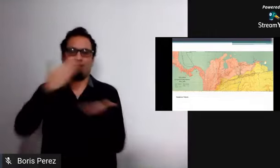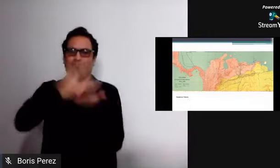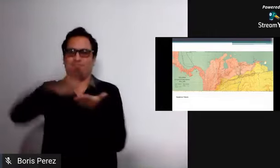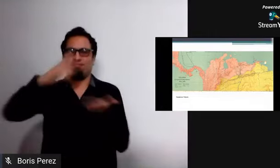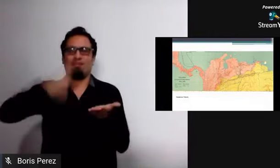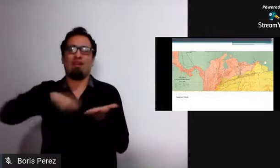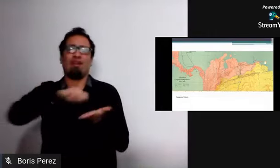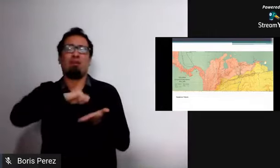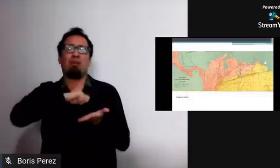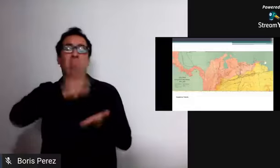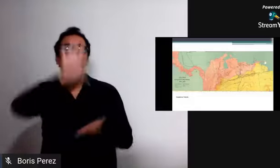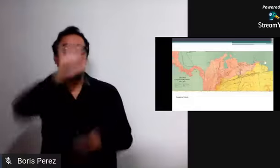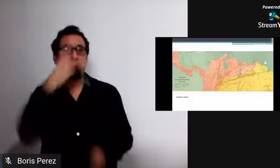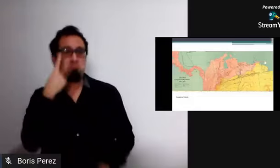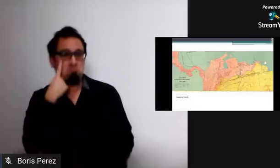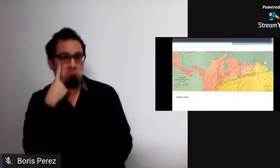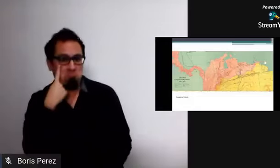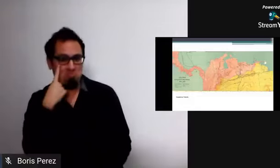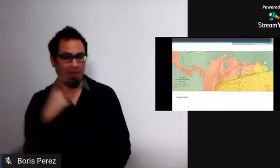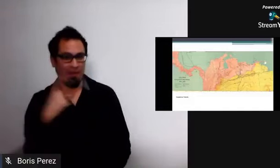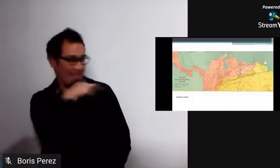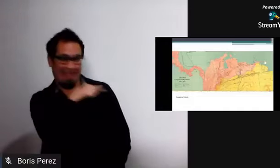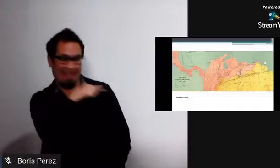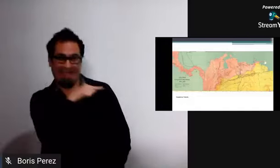Vemos que